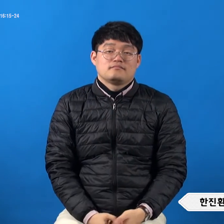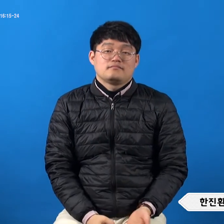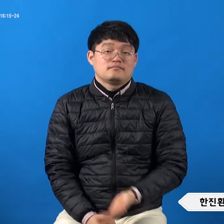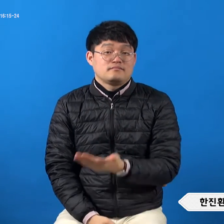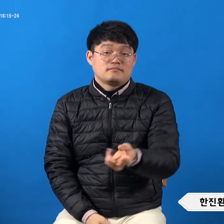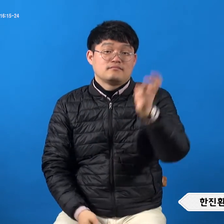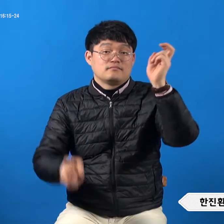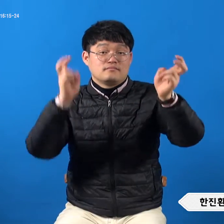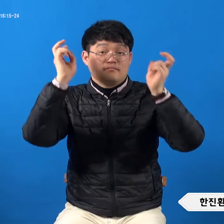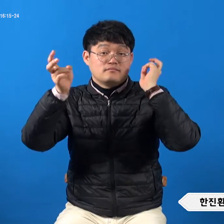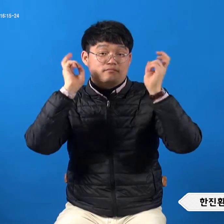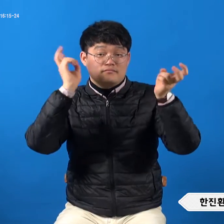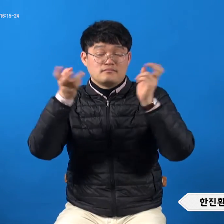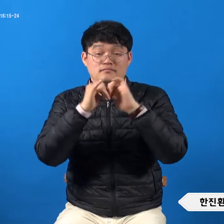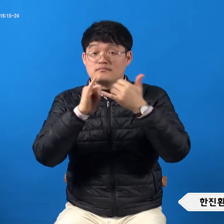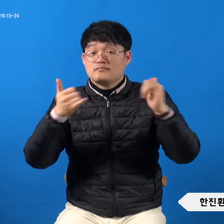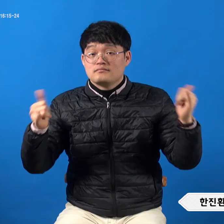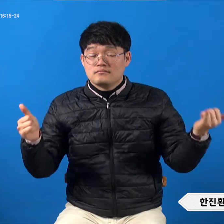직장